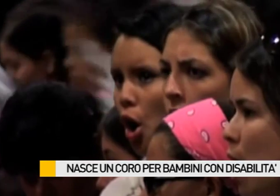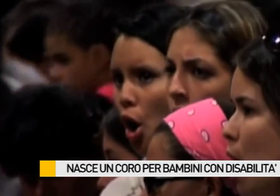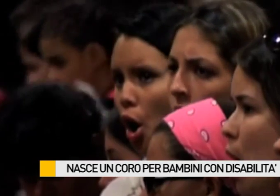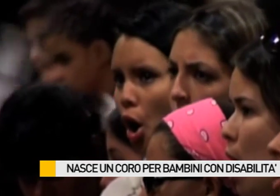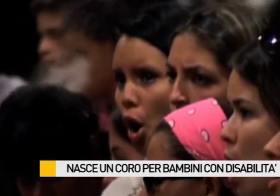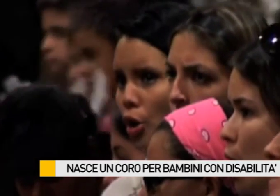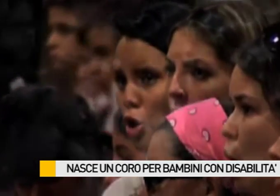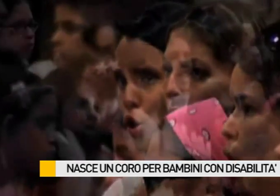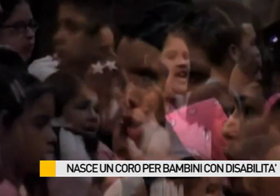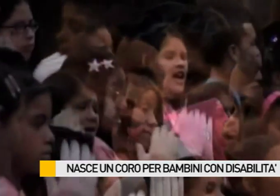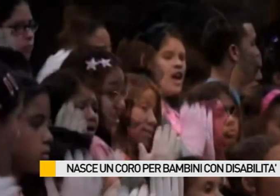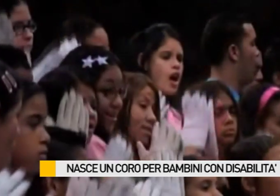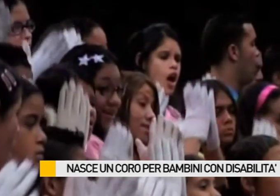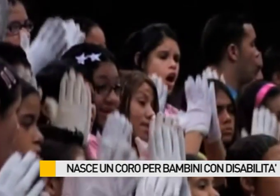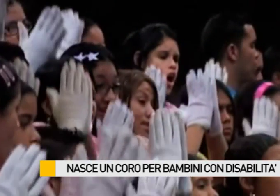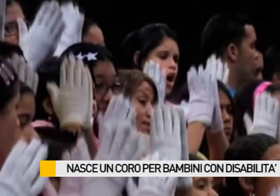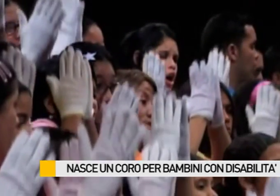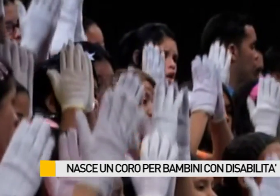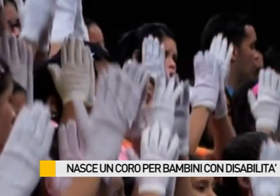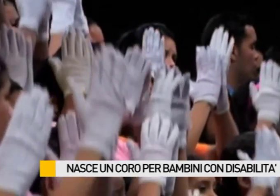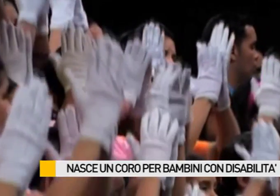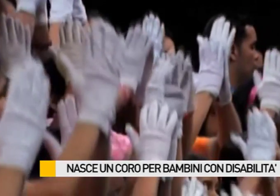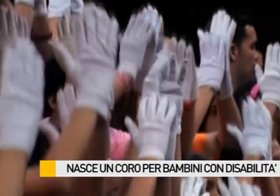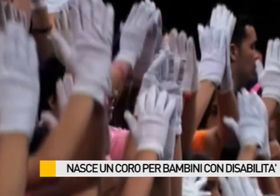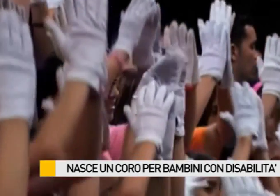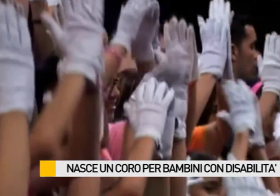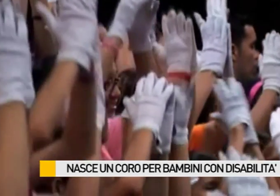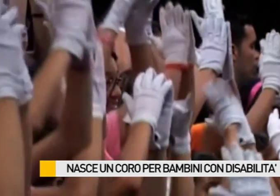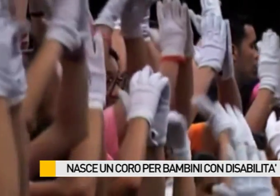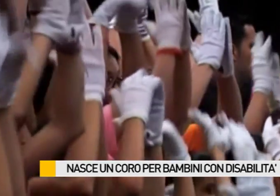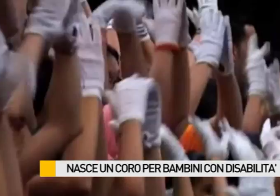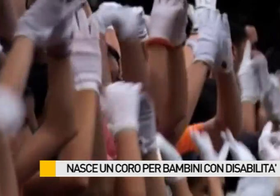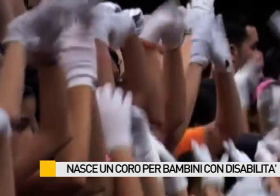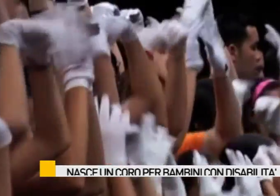musica insieme. Questo è l'idea, lo spirito e l'obiettivo della nostra associazione.